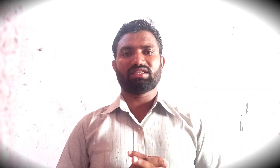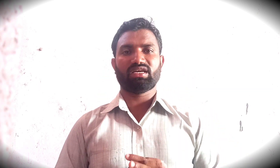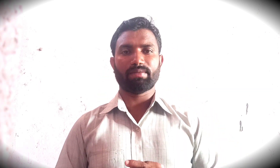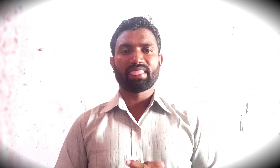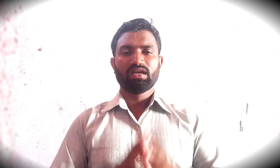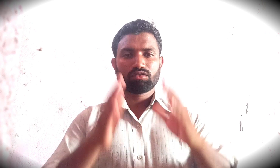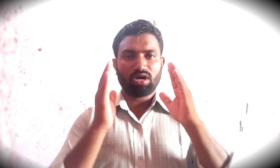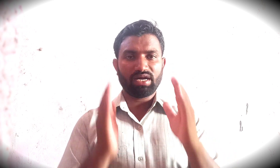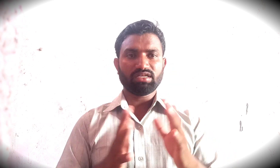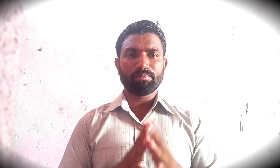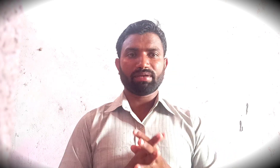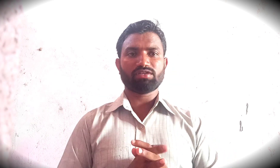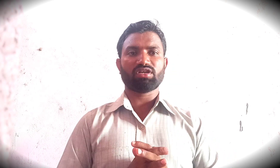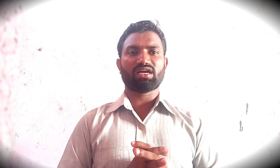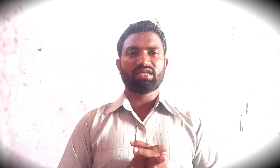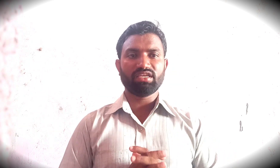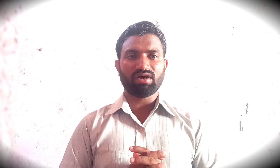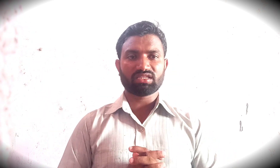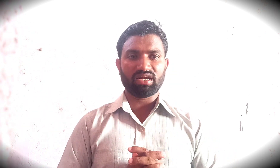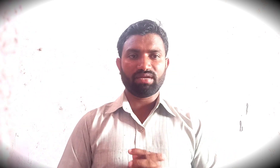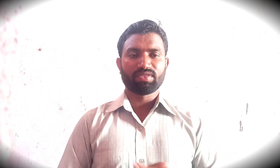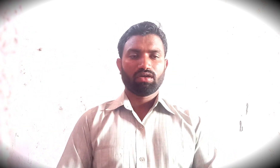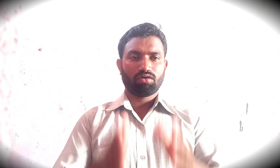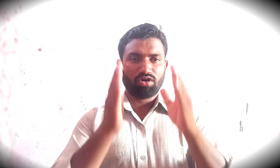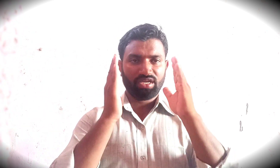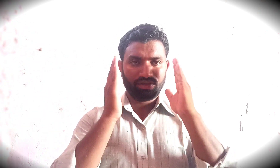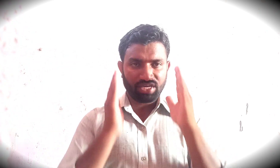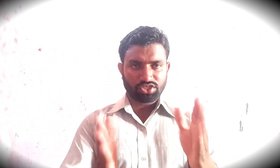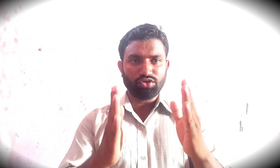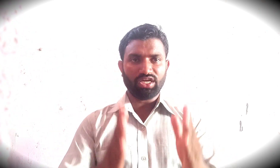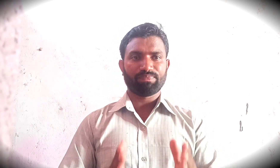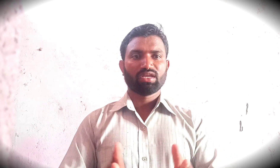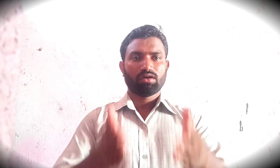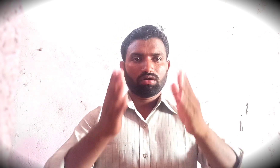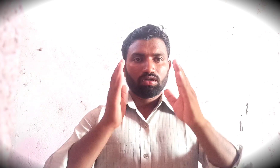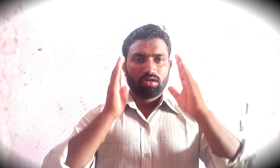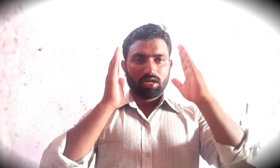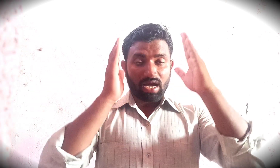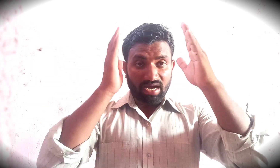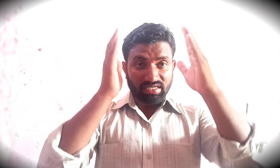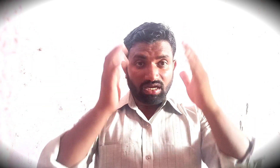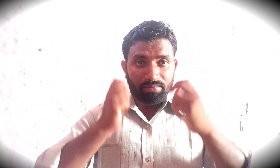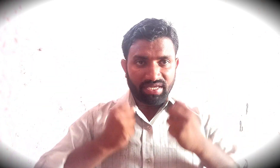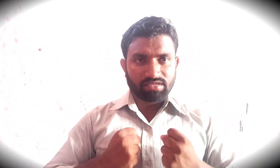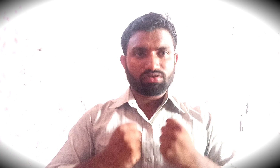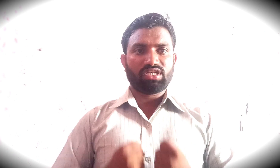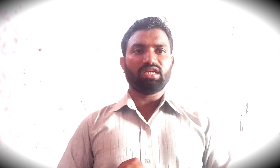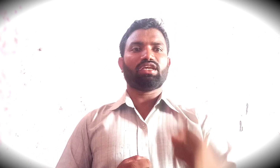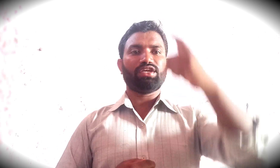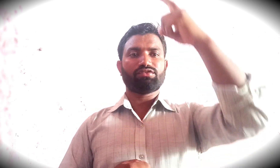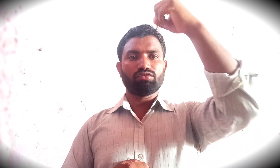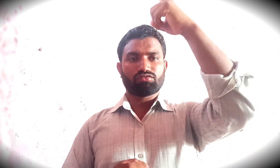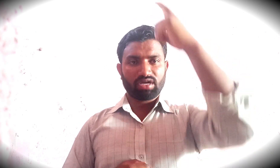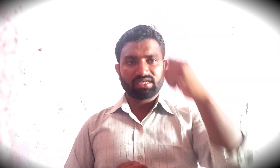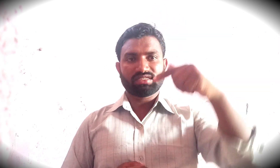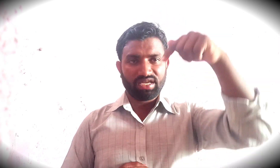हैं। तो आज हम परमेश्वर का धन्यवाद करें और ये यीशु ने, आज हम ये सोचें कि यीशु स्वर्ग से